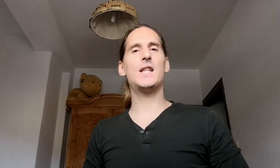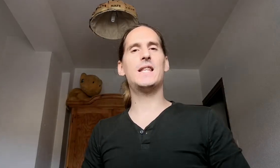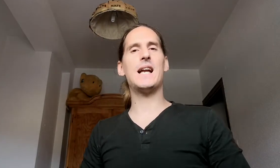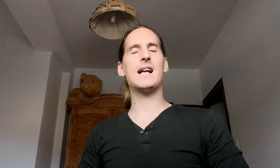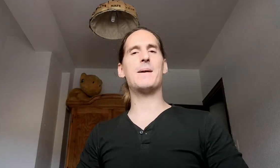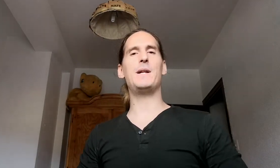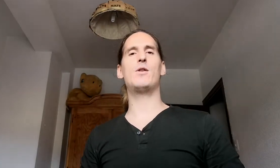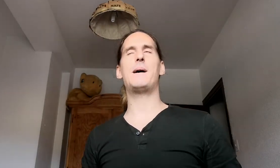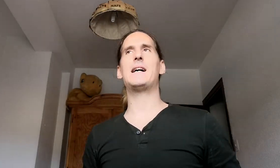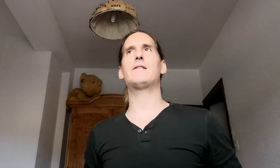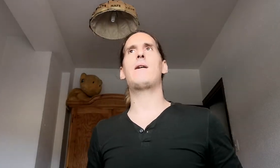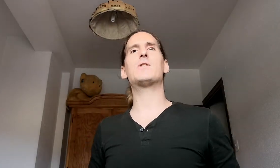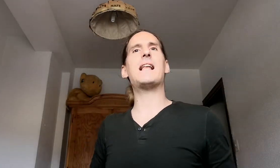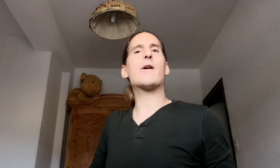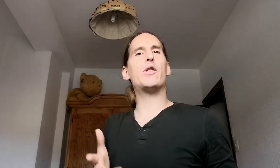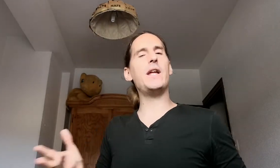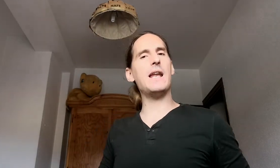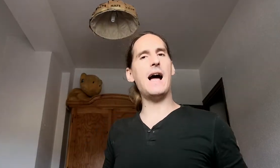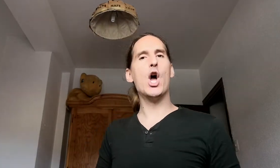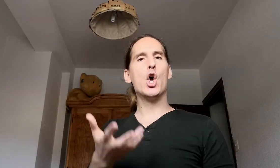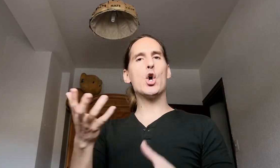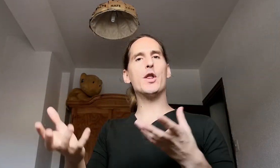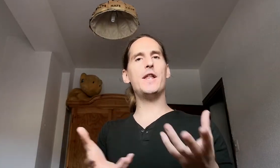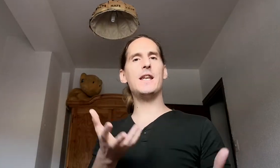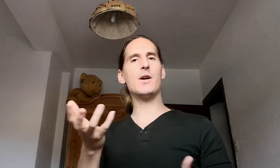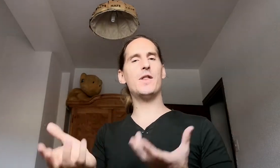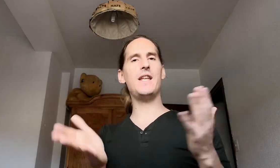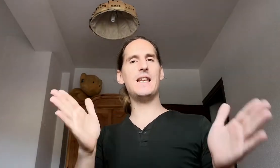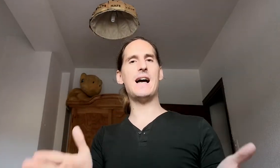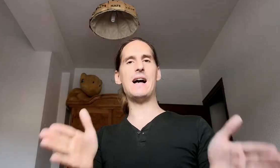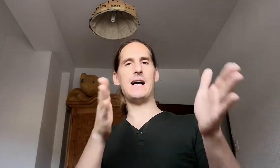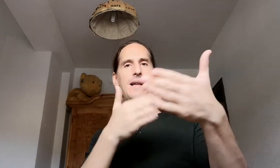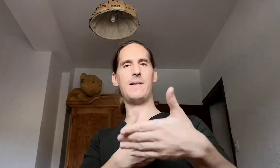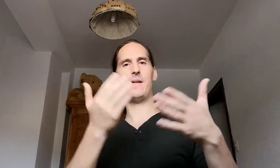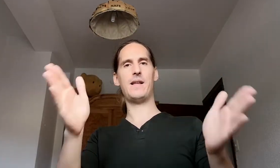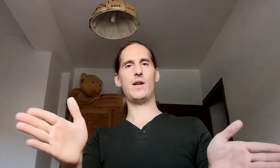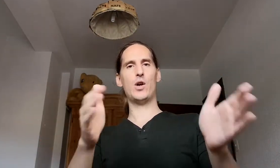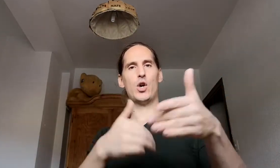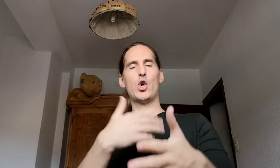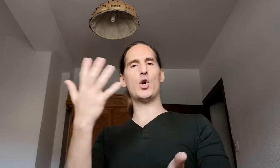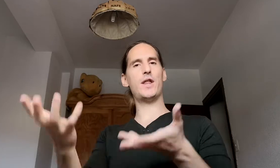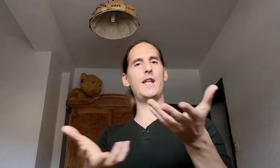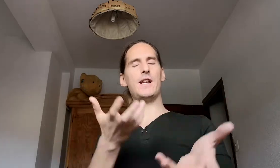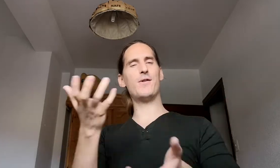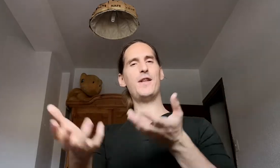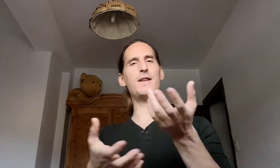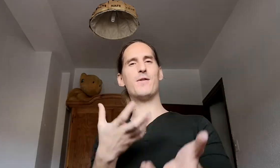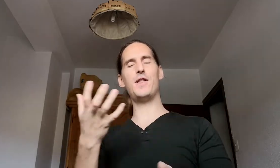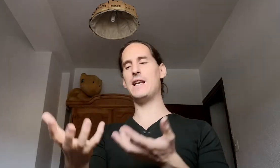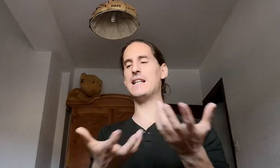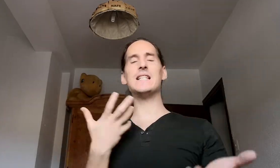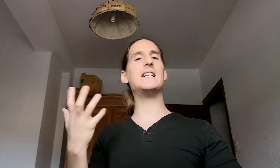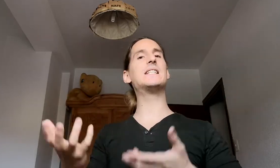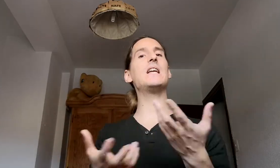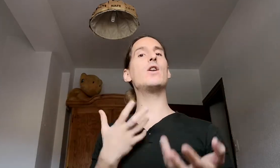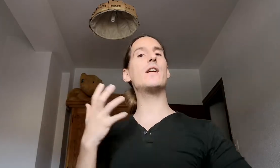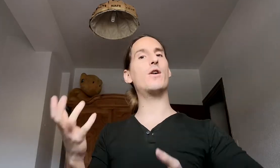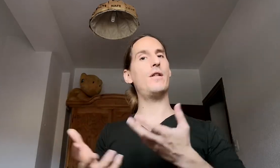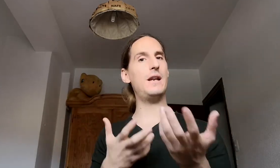Otro capítulo más. Vamos a la cocina. Cocina, cocina. Cocina, cocina, cocina. Este es el signo de